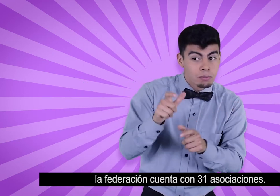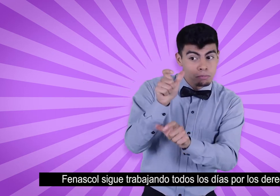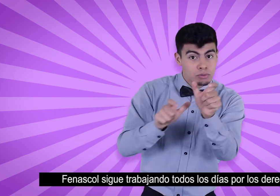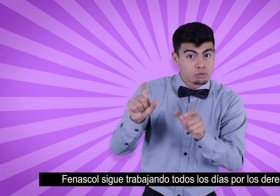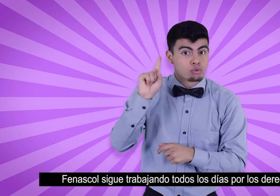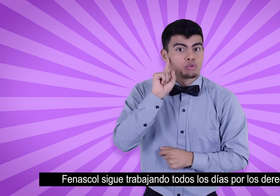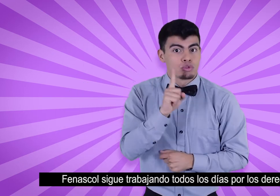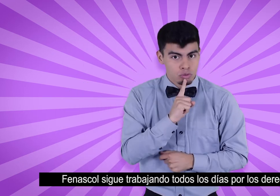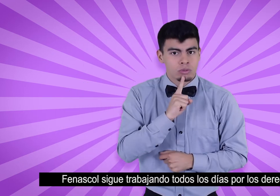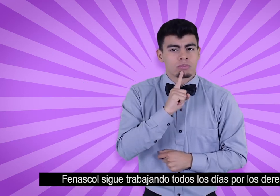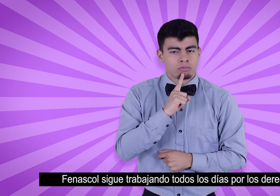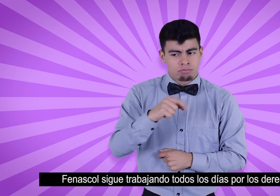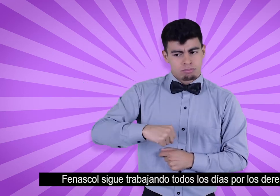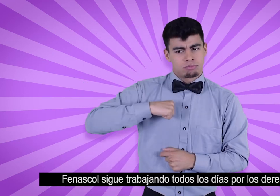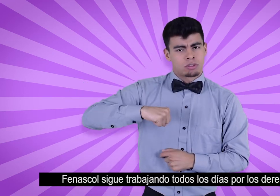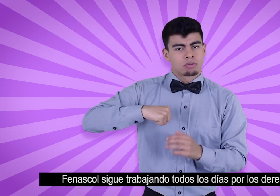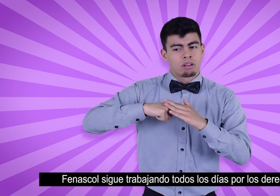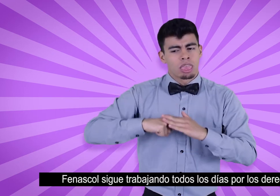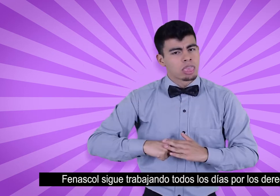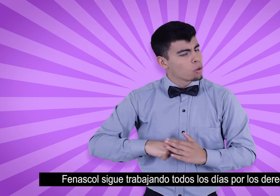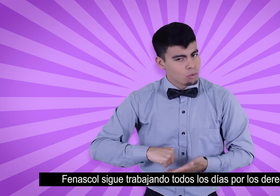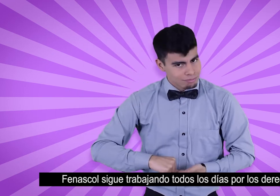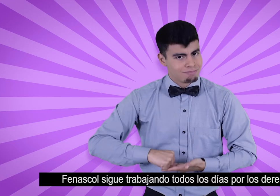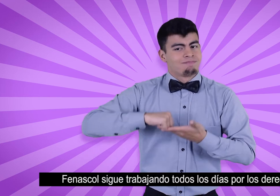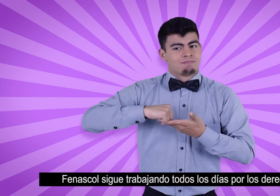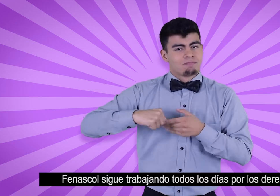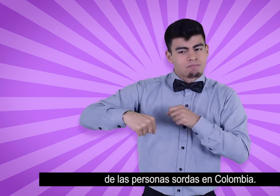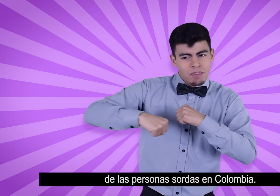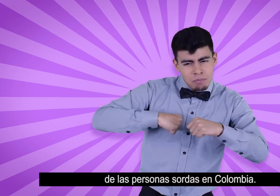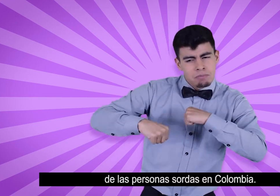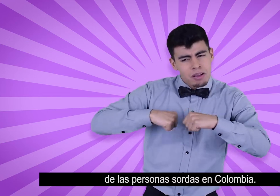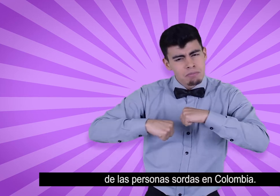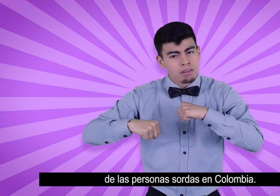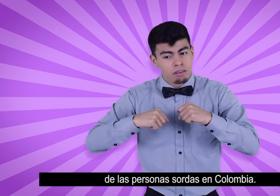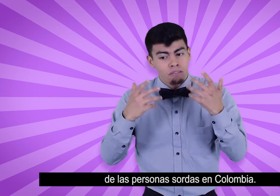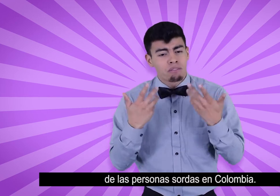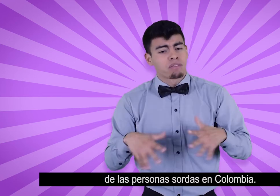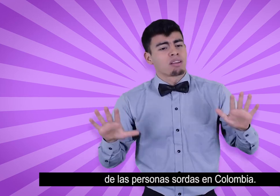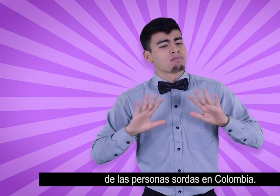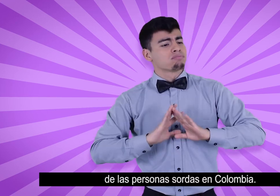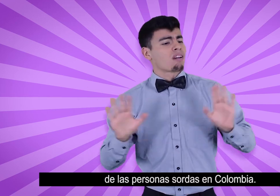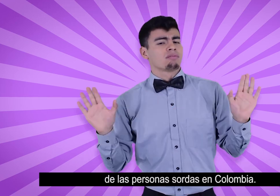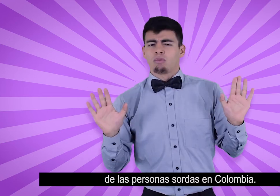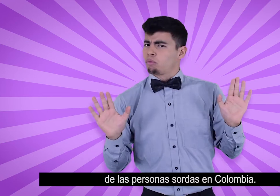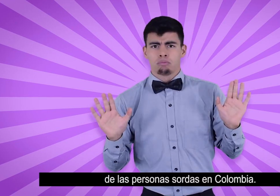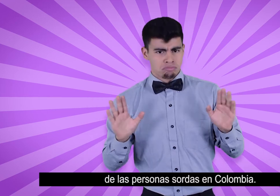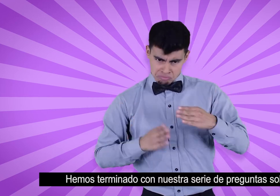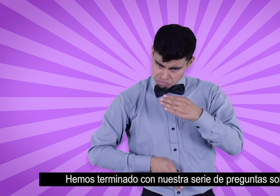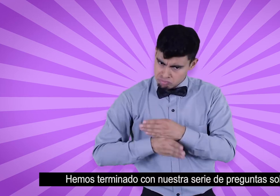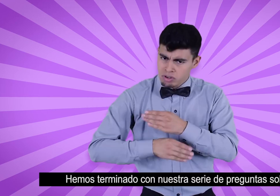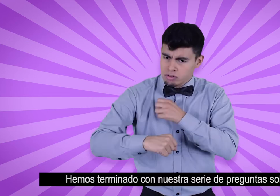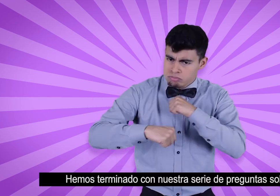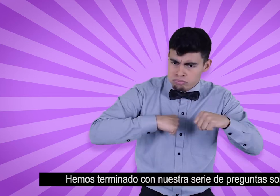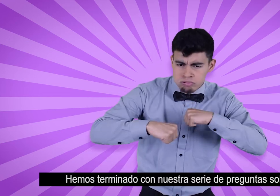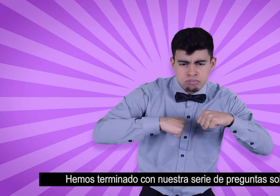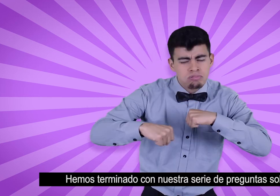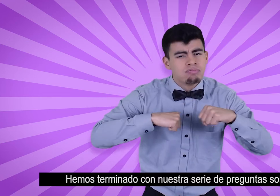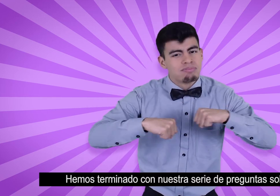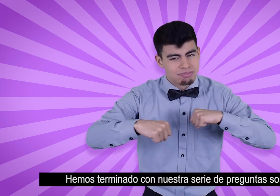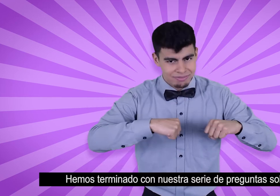FENASCOL sigue trabajando todos los días por los derechos de las personas sordas en Colombia. Hemos terminado con nuestra serie de